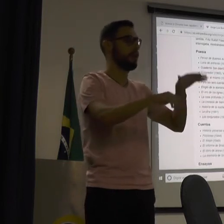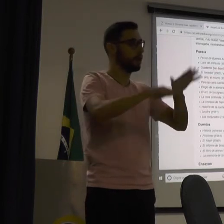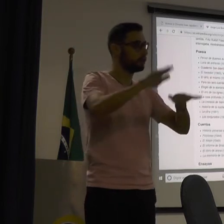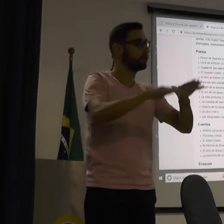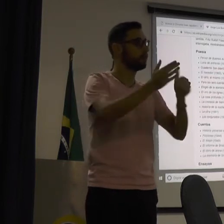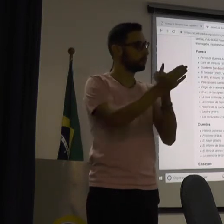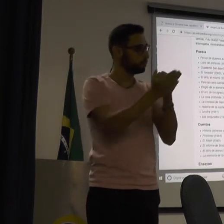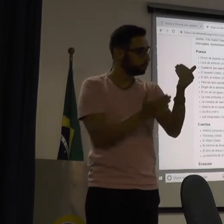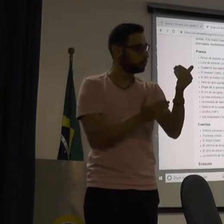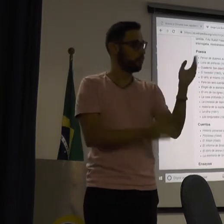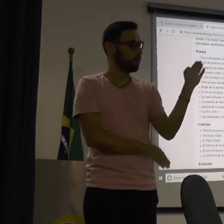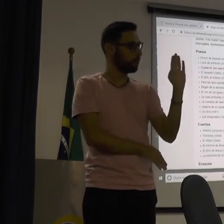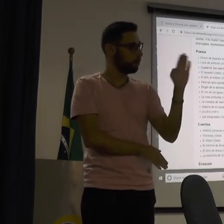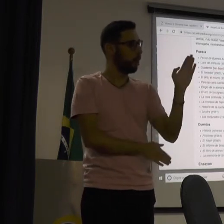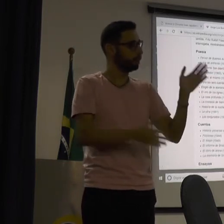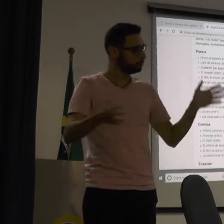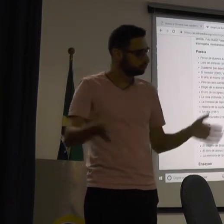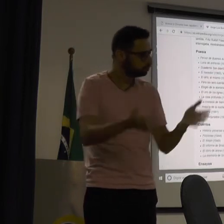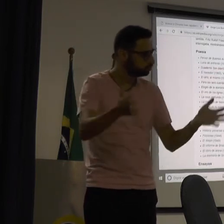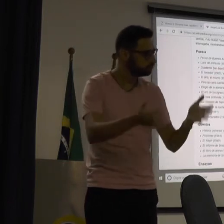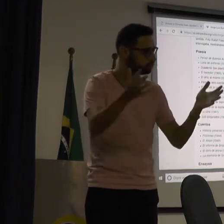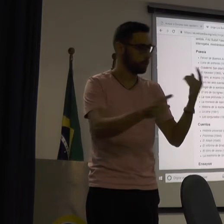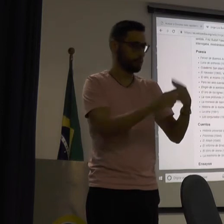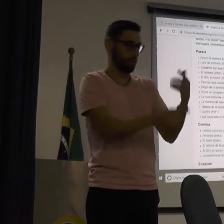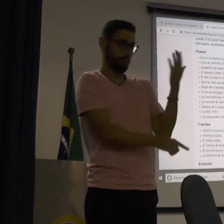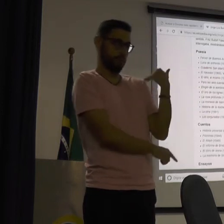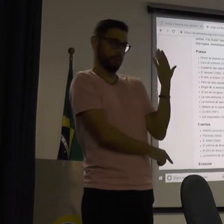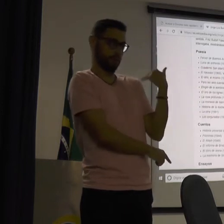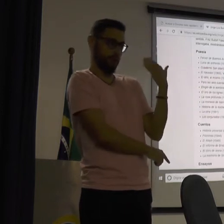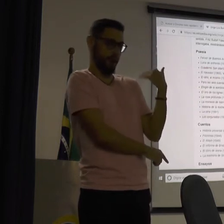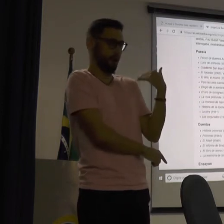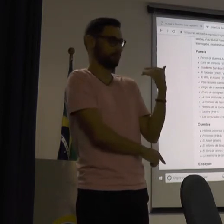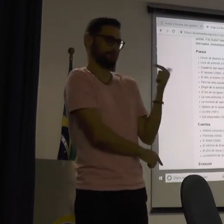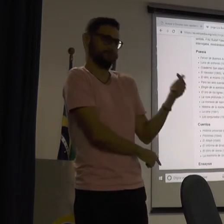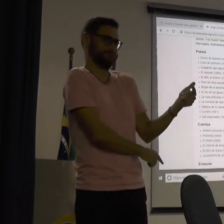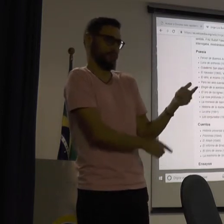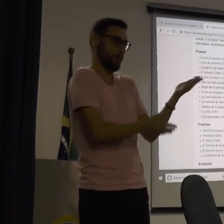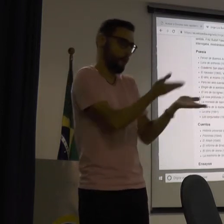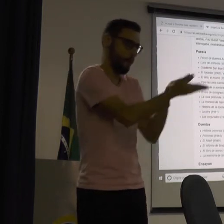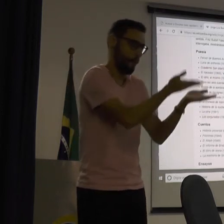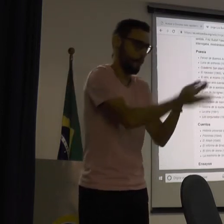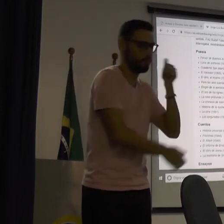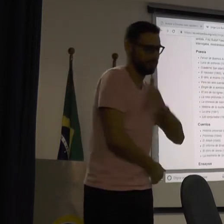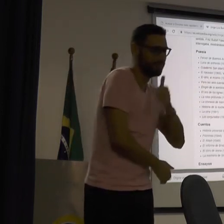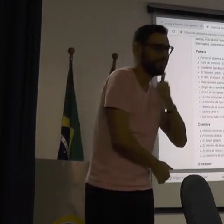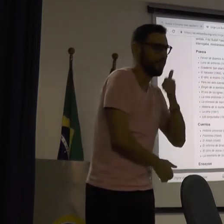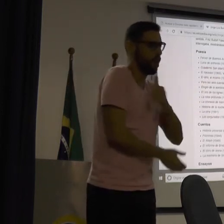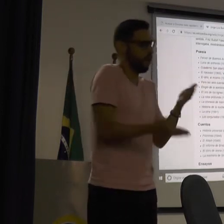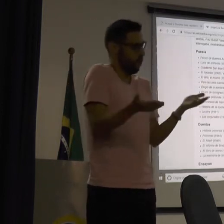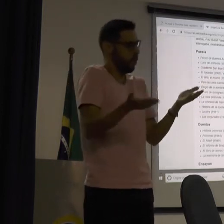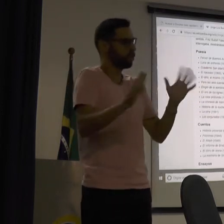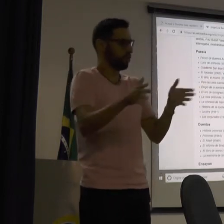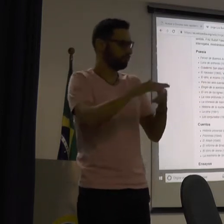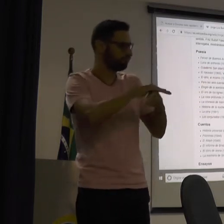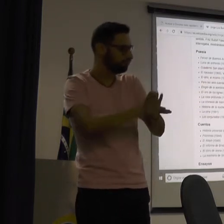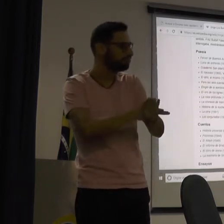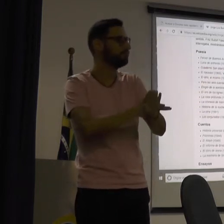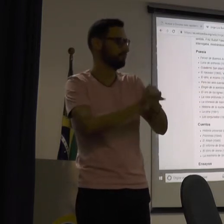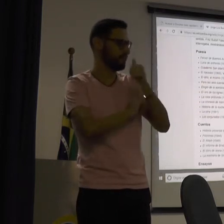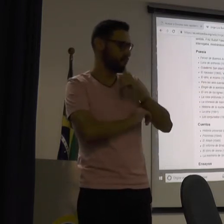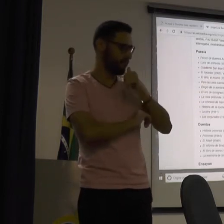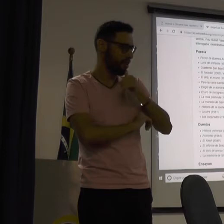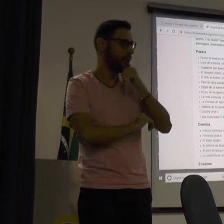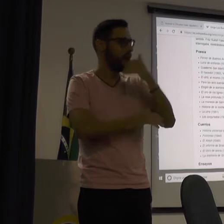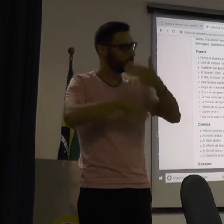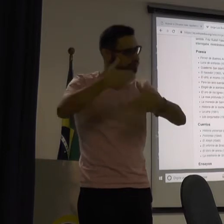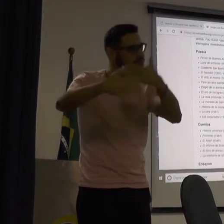precursor, né? Porque ser a favor das mulheres agora, embora tanta gente seja contra, é mais fácil porque existe, digamos,